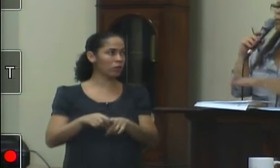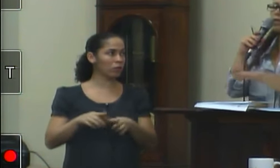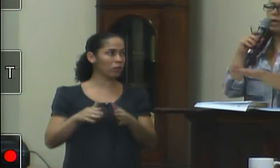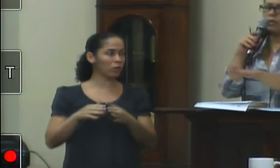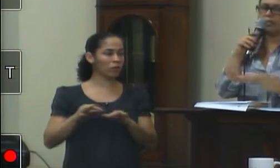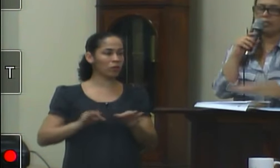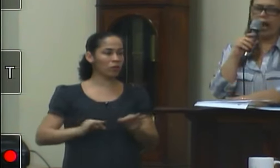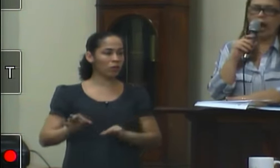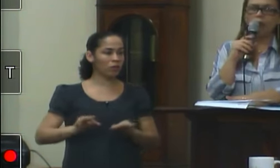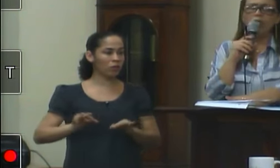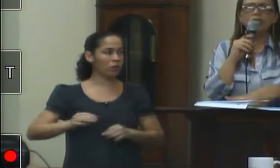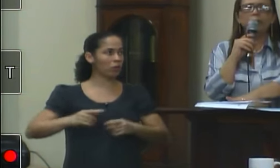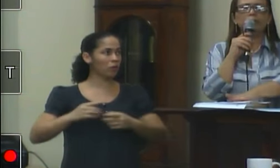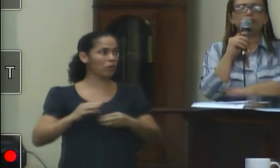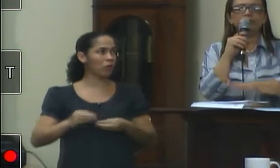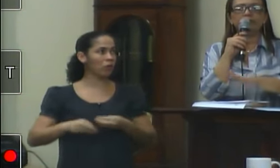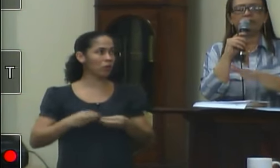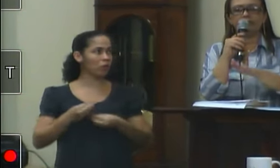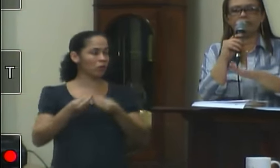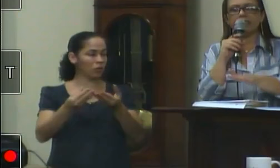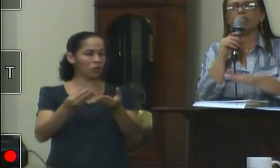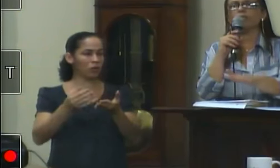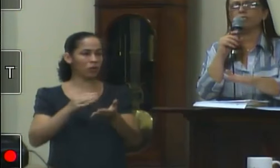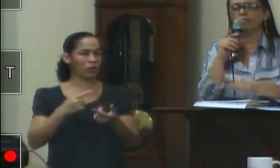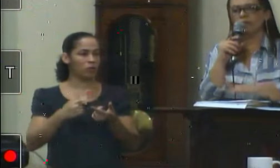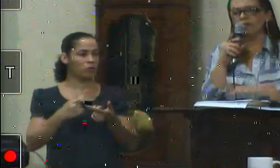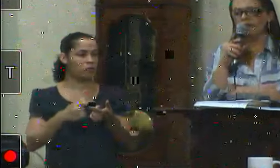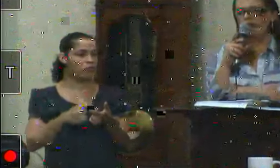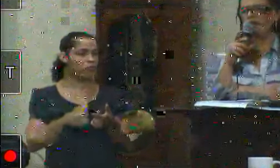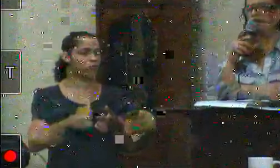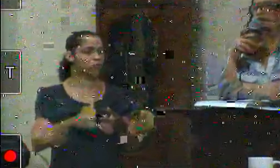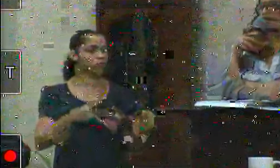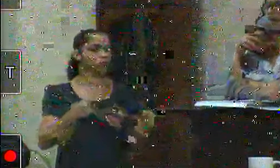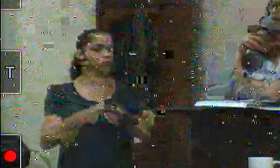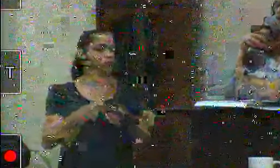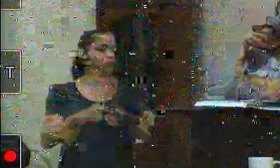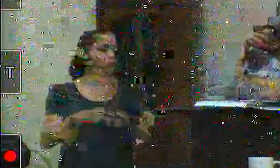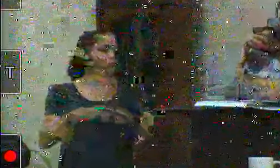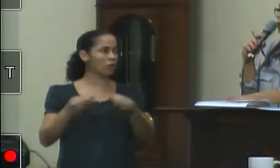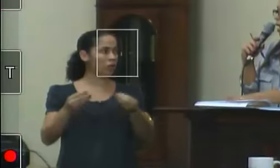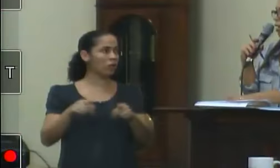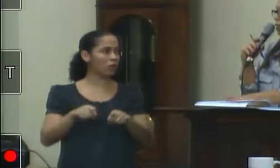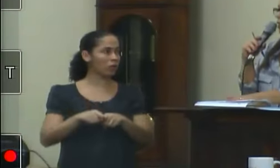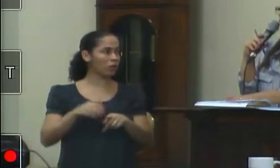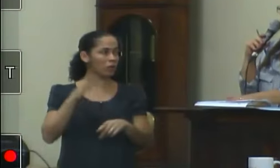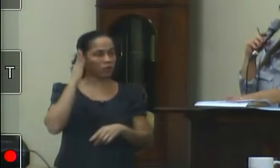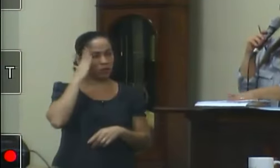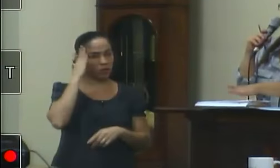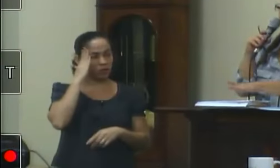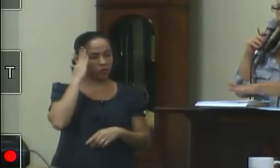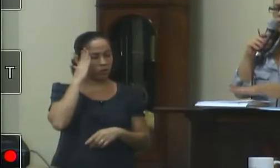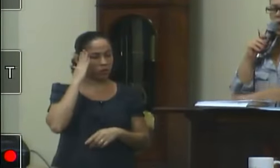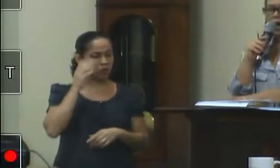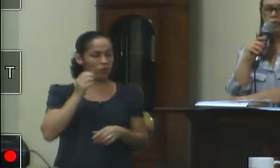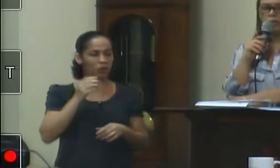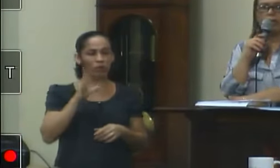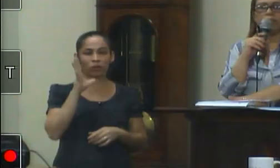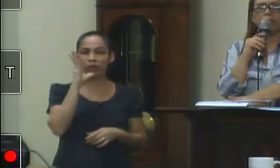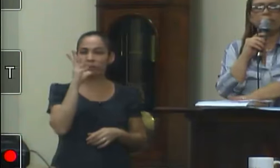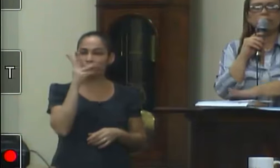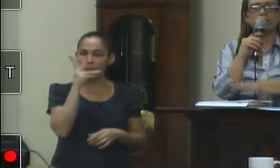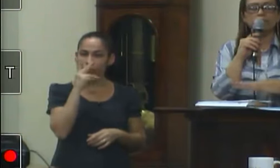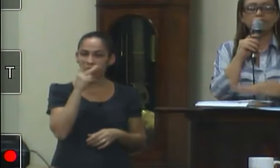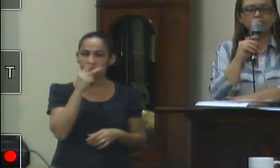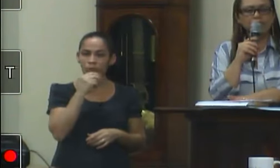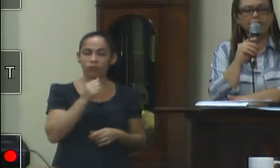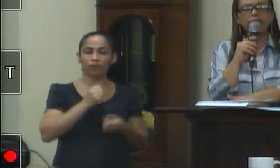vamos mandar o edital, depois de feita a licitação, nós vamos enviar para o tribunal. Eu sei que é demorado, eu sei